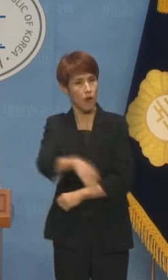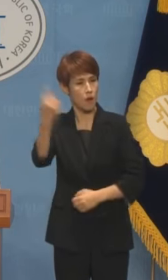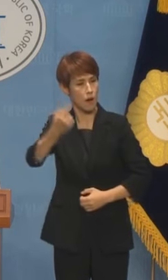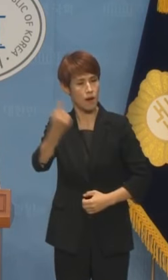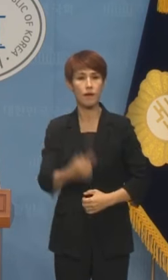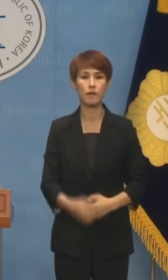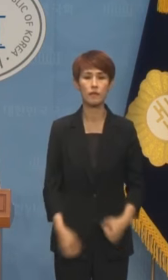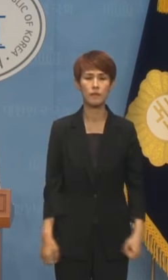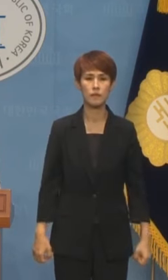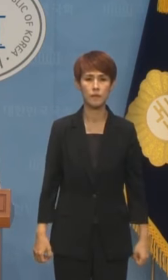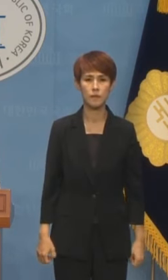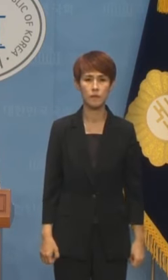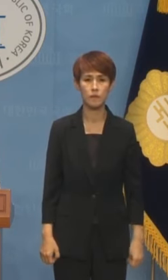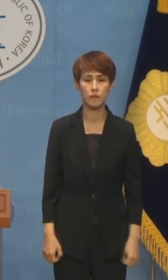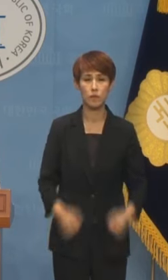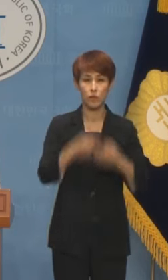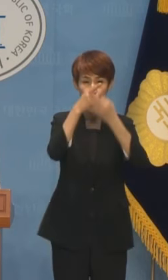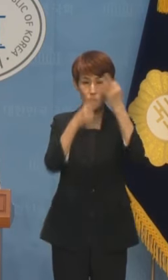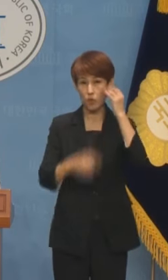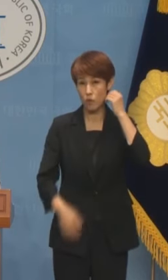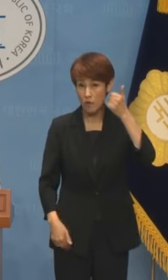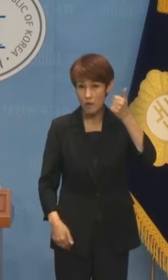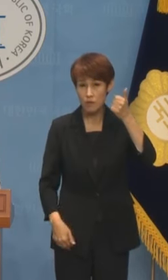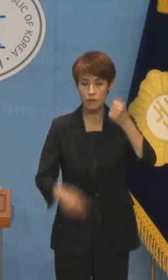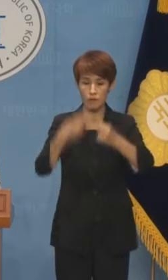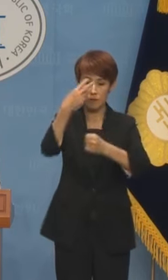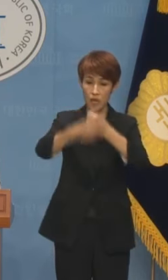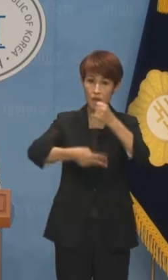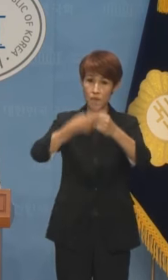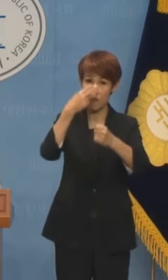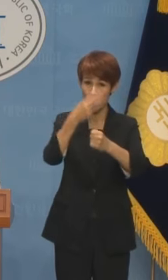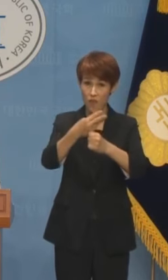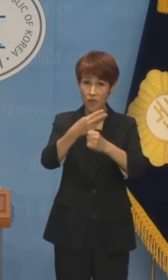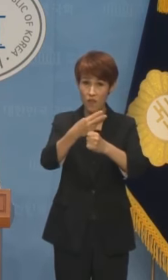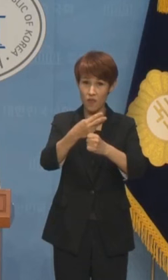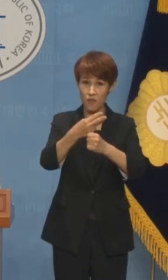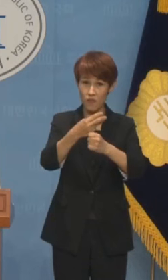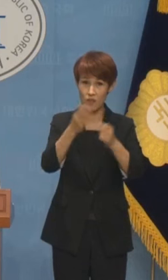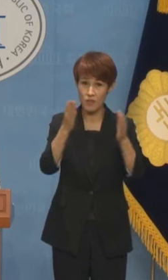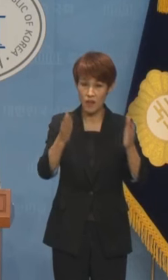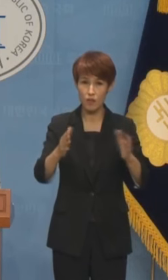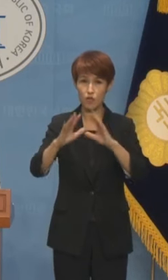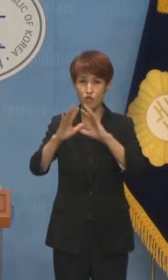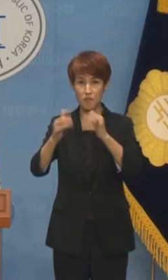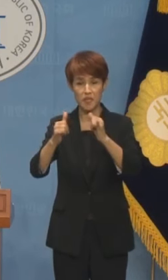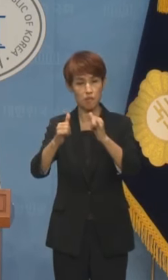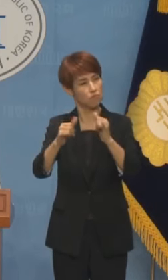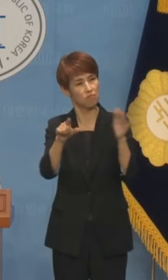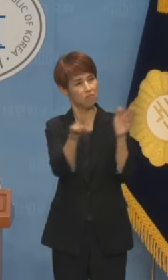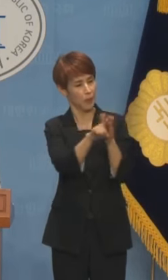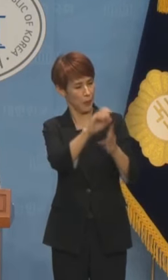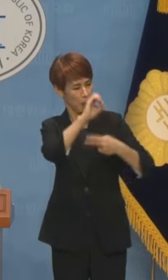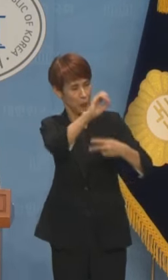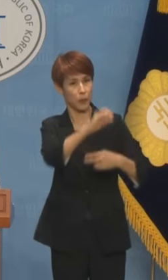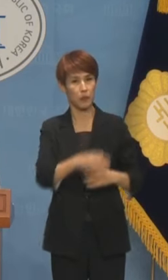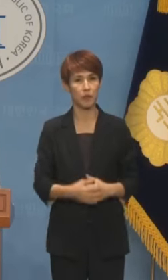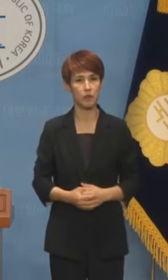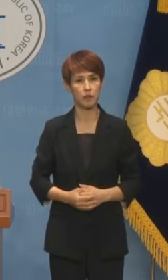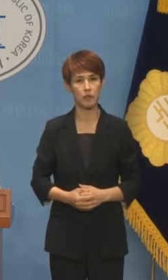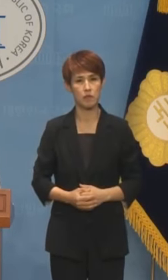것입니다. 윤 대통령은 남은 3년이 국민의 얼음장 같은 불신과